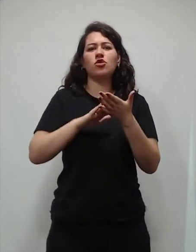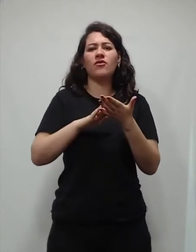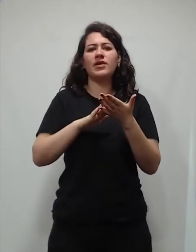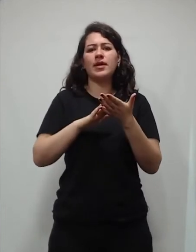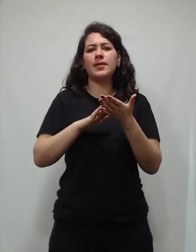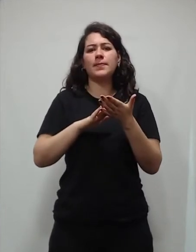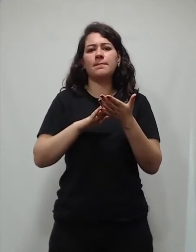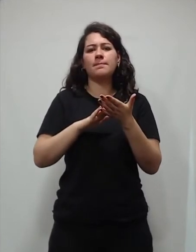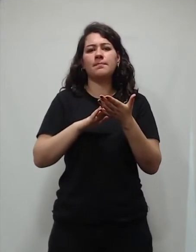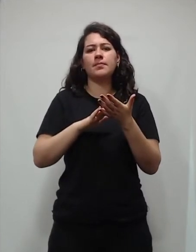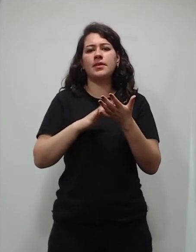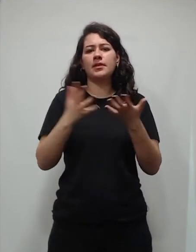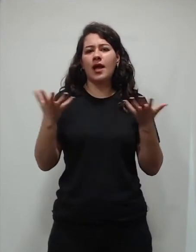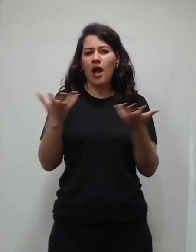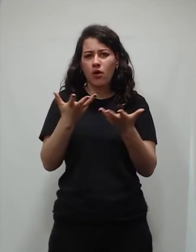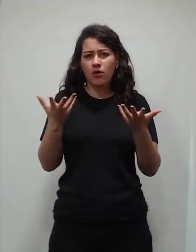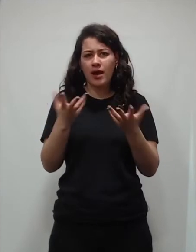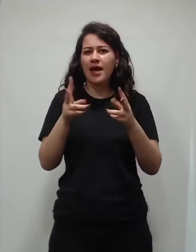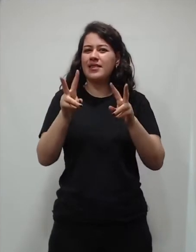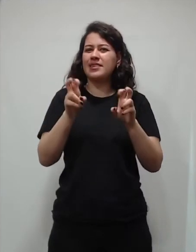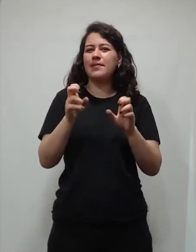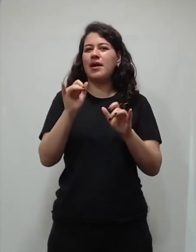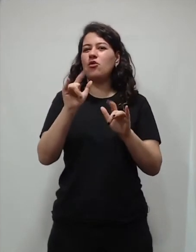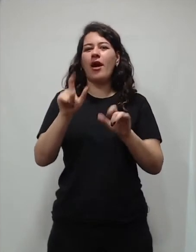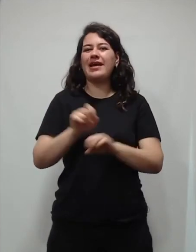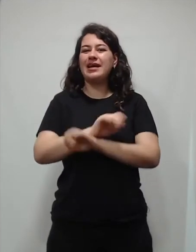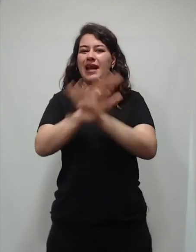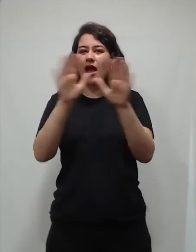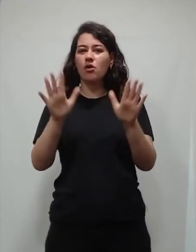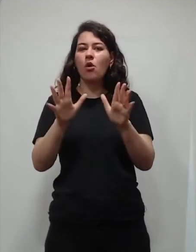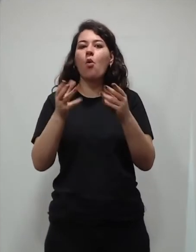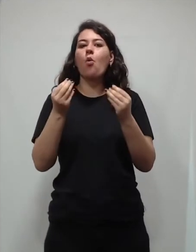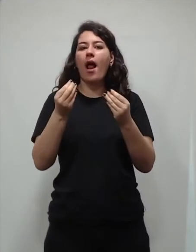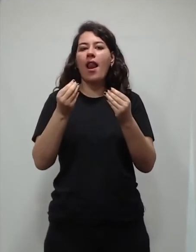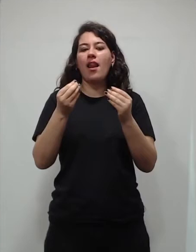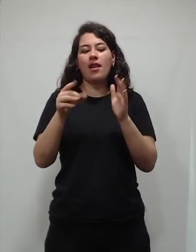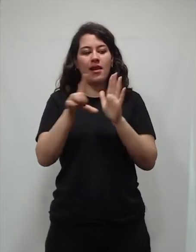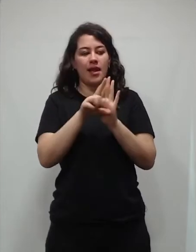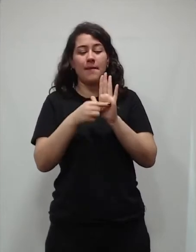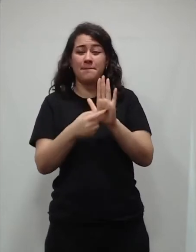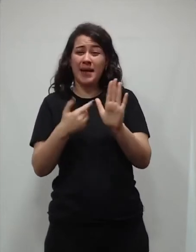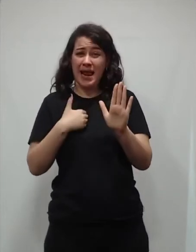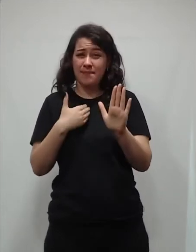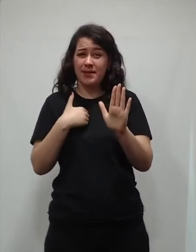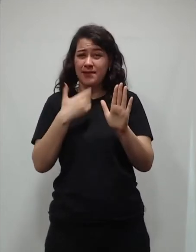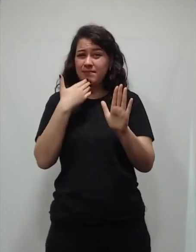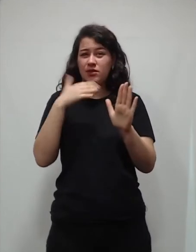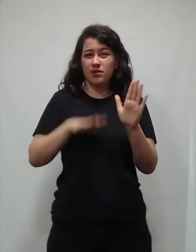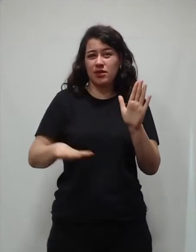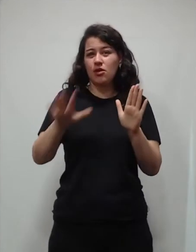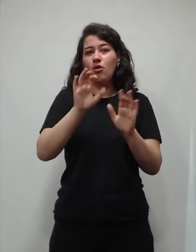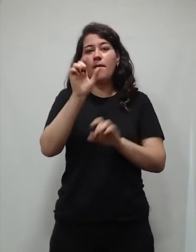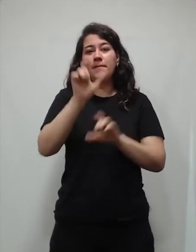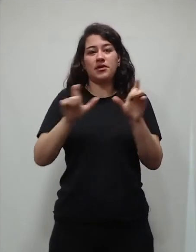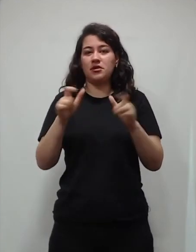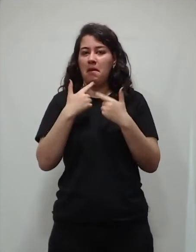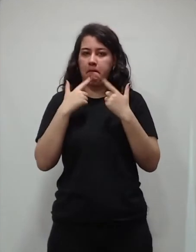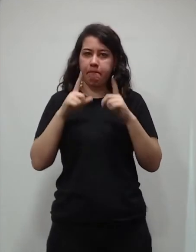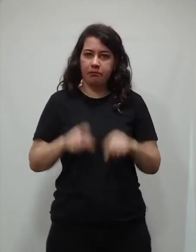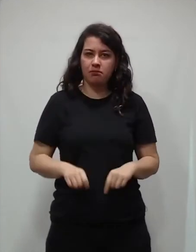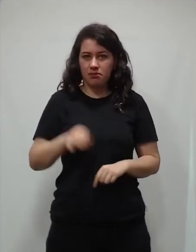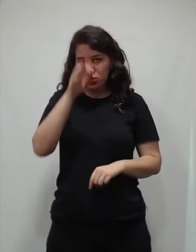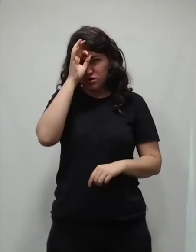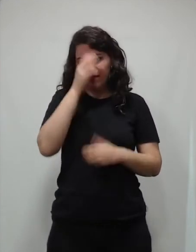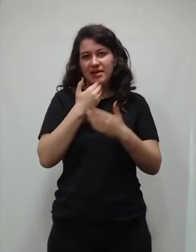esas que se están moviendo en unas fronteras muy borrosas, por lo menos para mí o para quienes no saben nada del